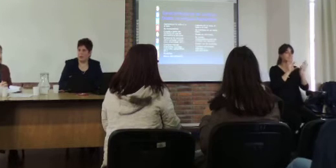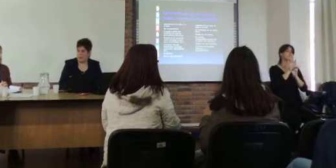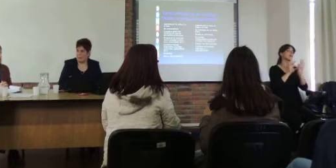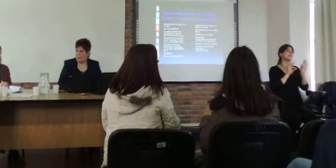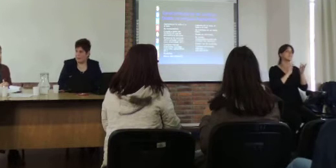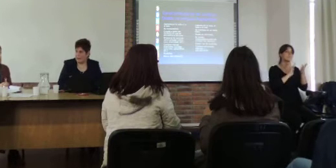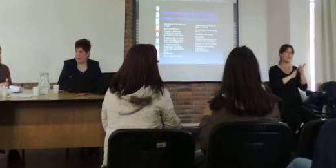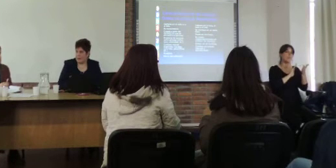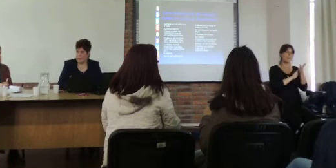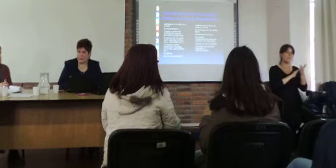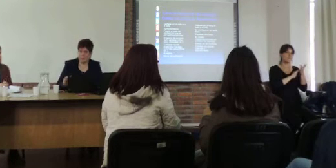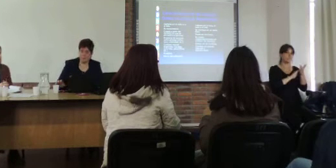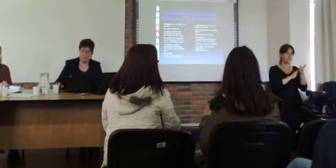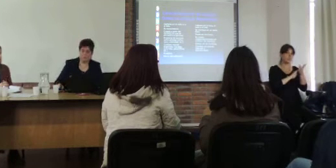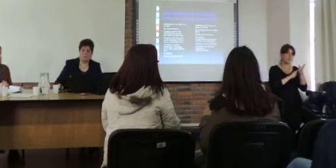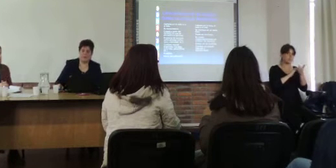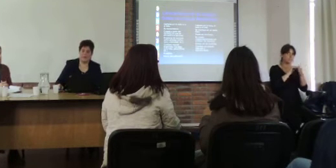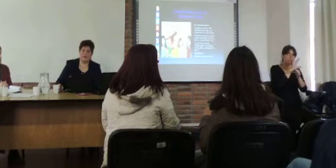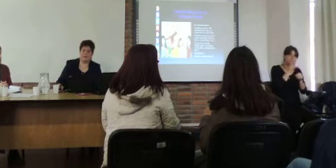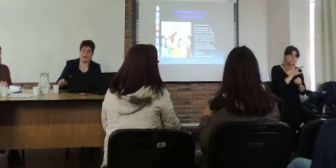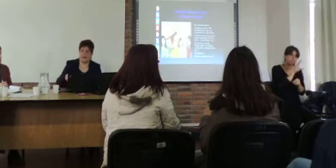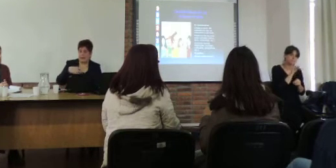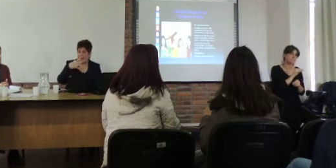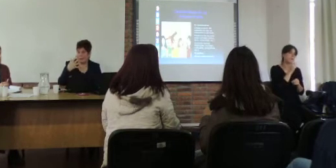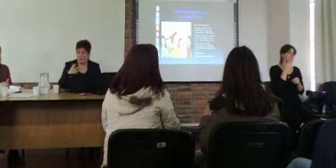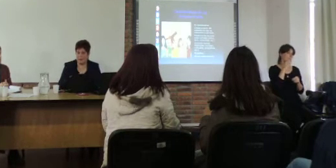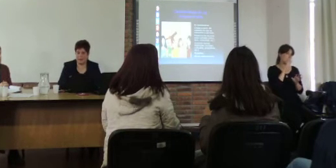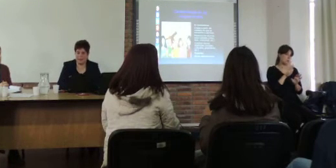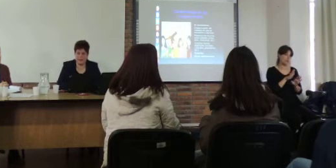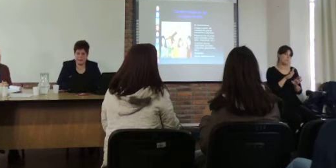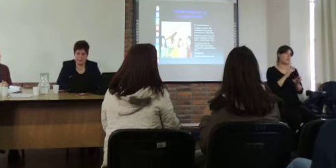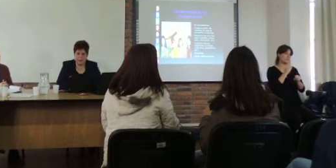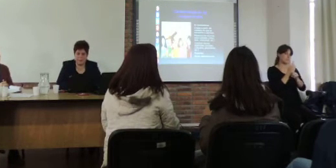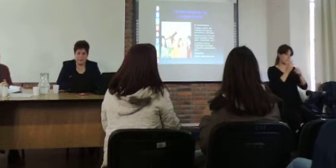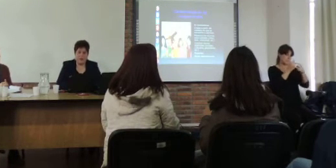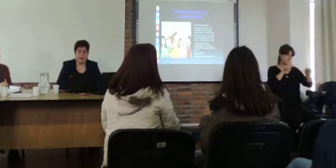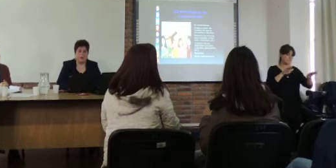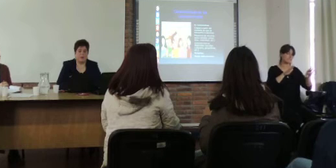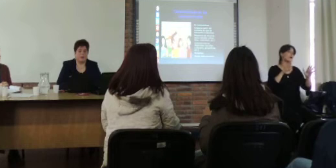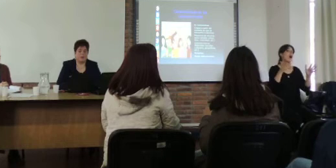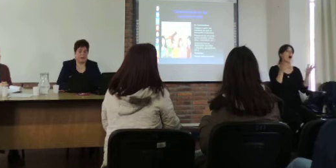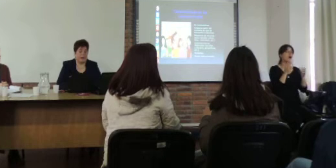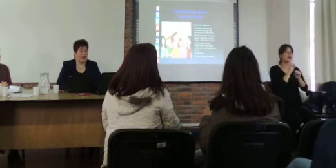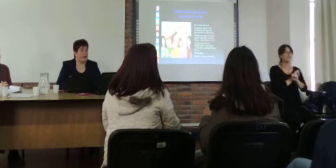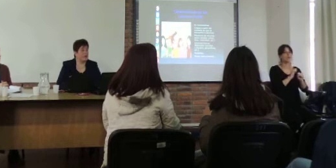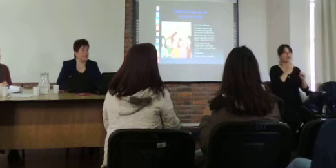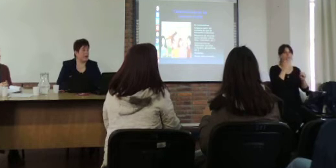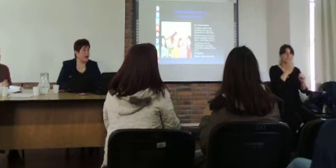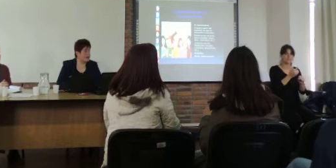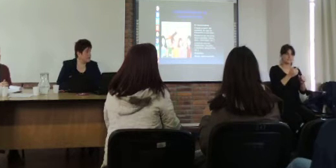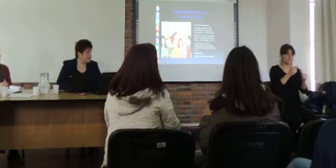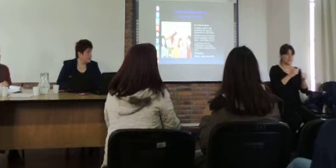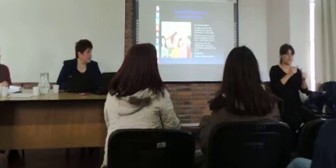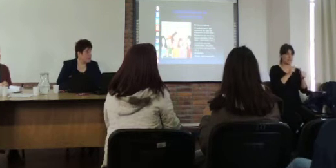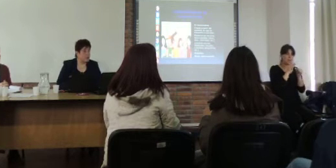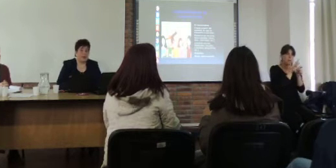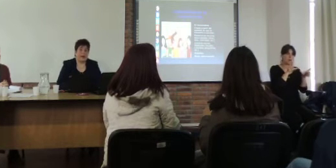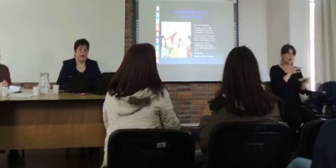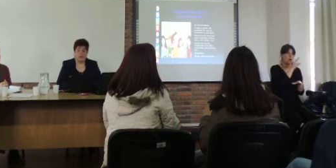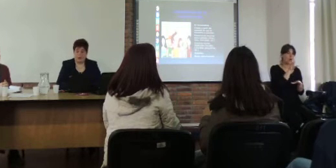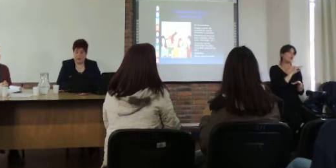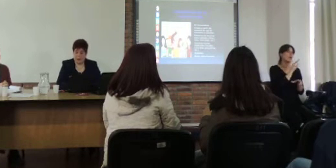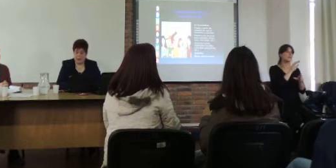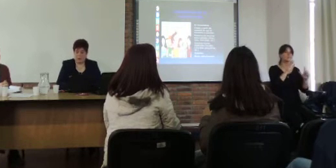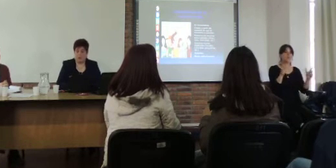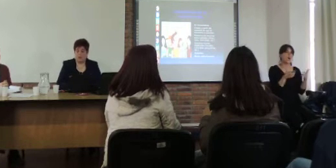al momento de ser presentada. ¿Sí? Teniendo esta gran primera diferencia, podemos decir que las lenguas orales son